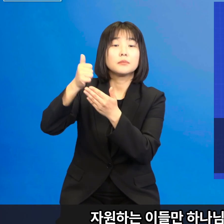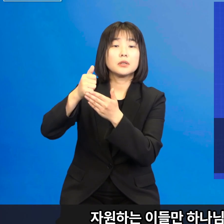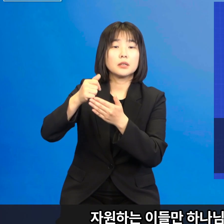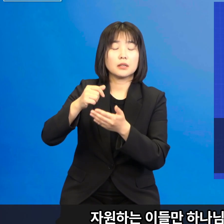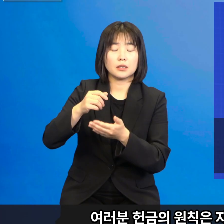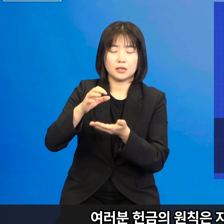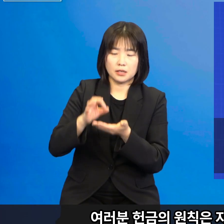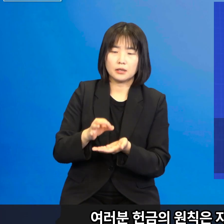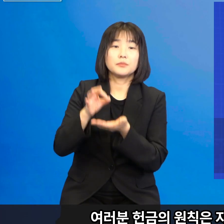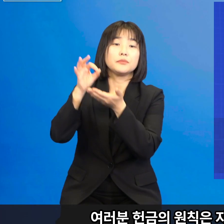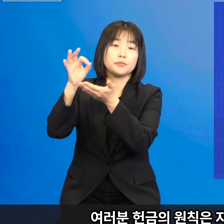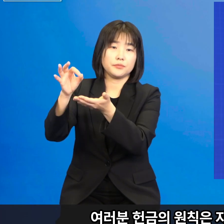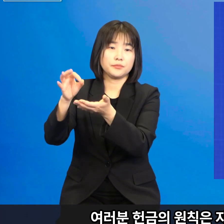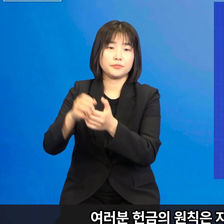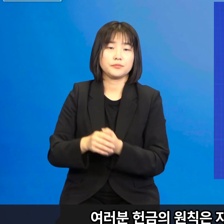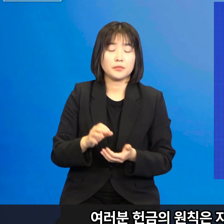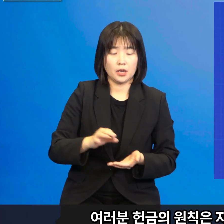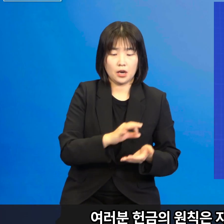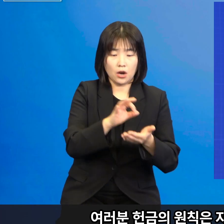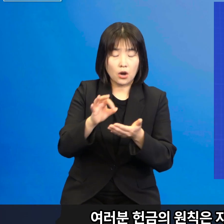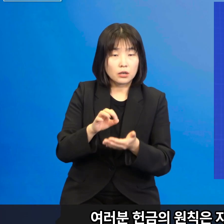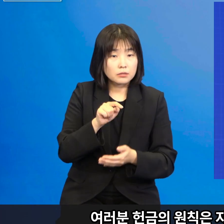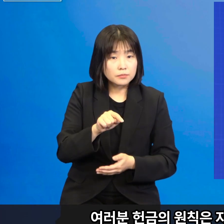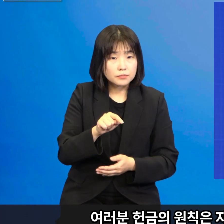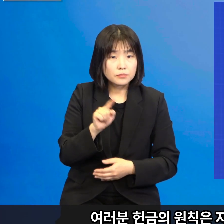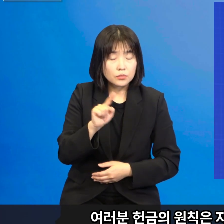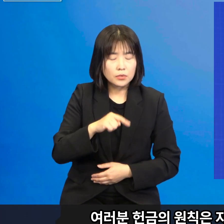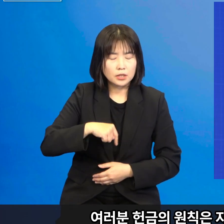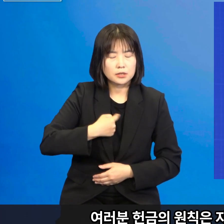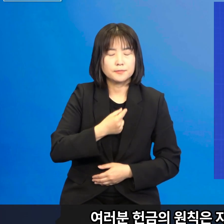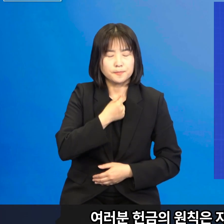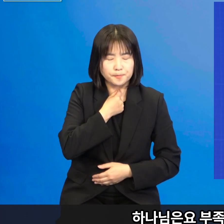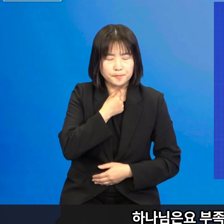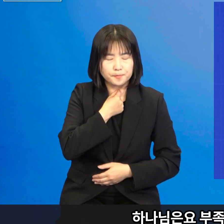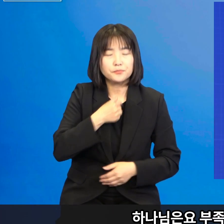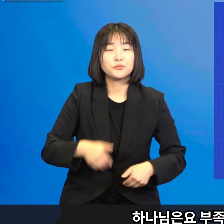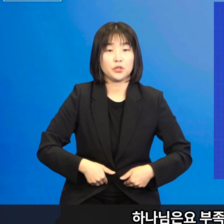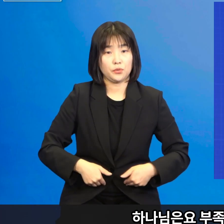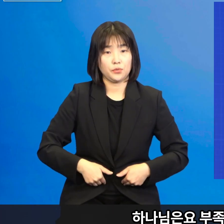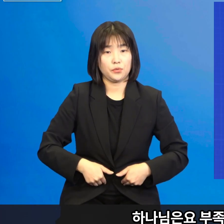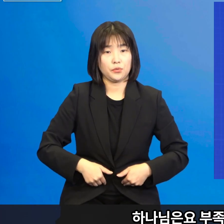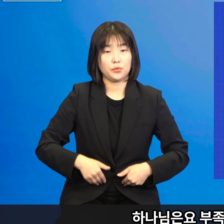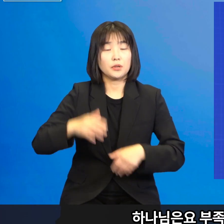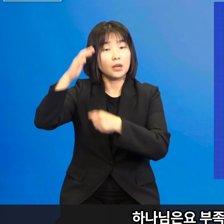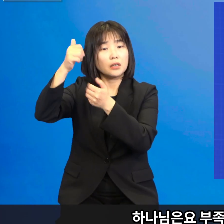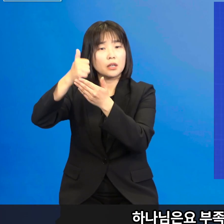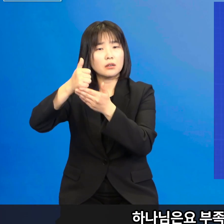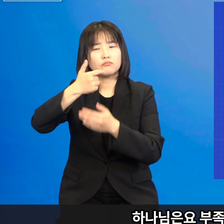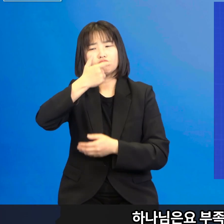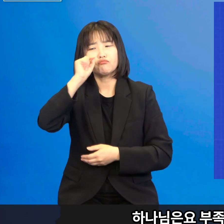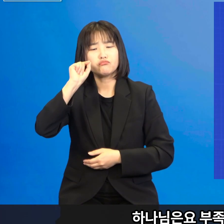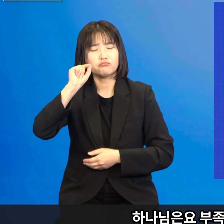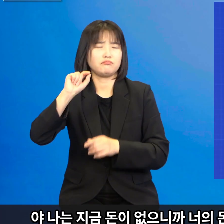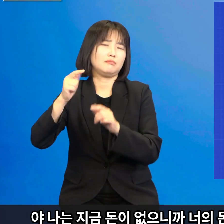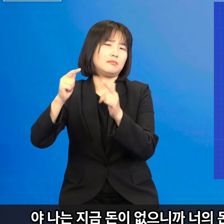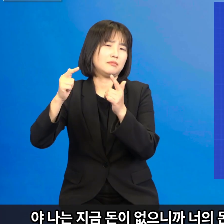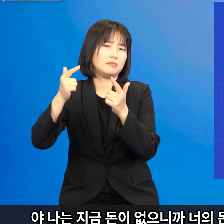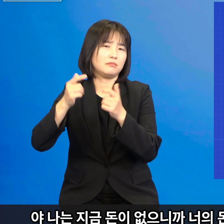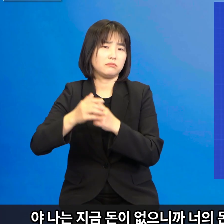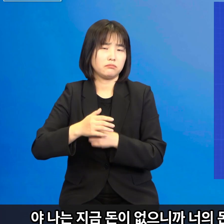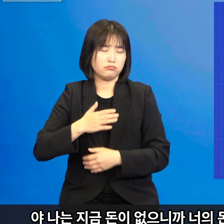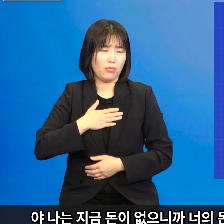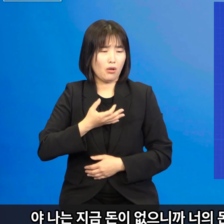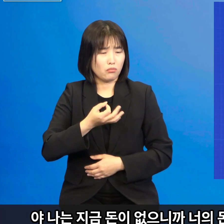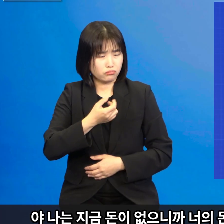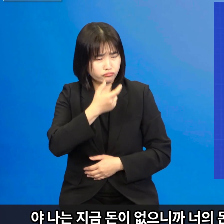예물을 드리는 것이죠. 여러분, 헌금의 원칙은 자원하여 드리는 것입니다. 하나님은요, 부족한 분이 아니에요. 야, 나는 지금